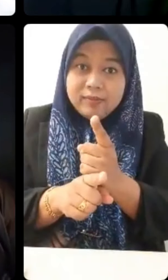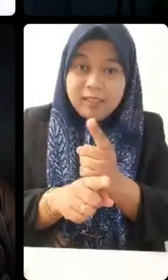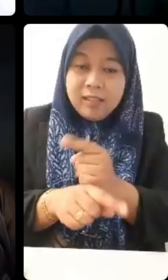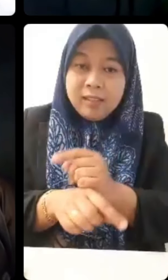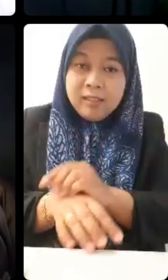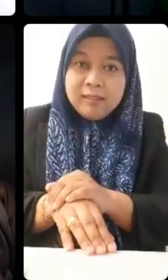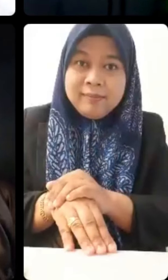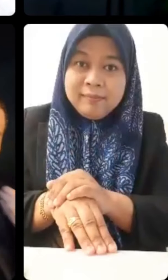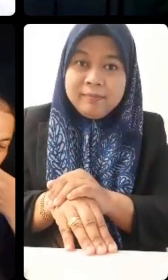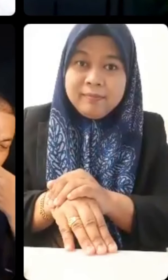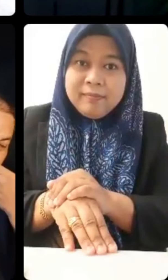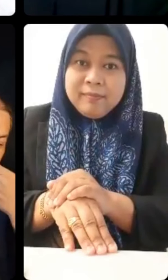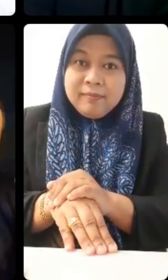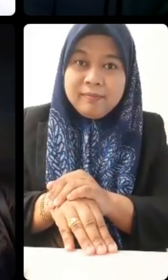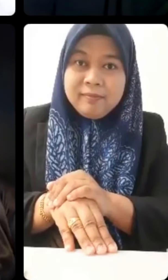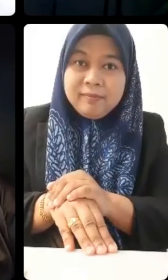Ya. Yeah.